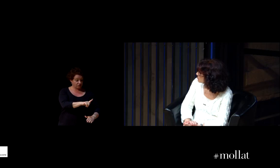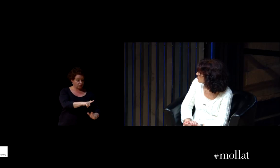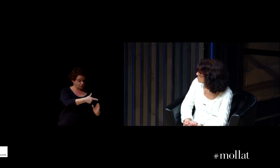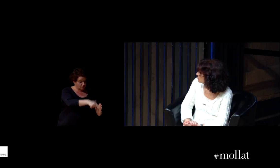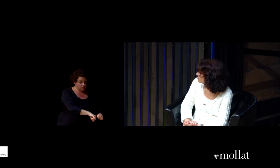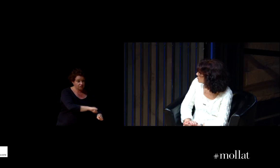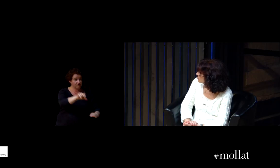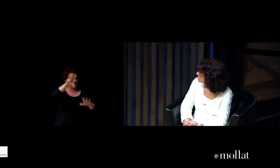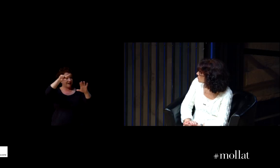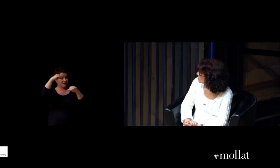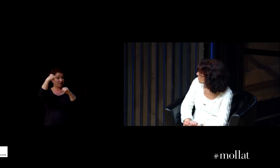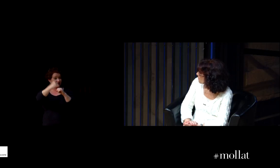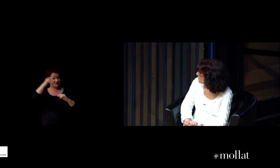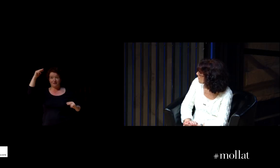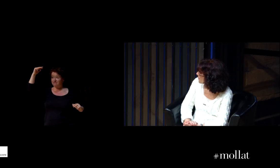régalée.